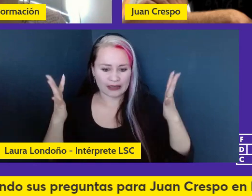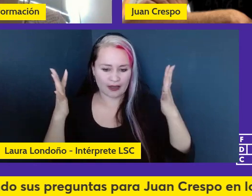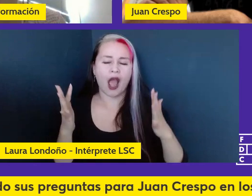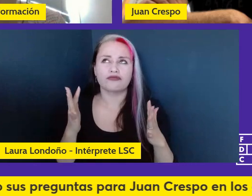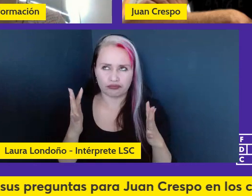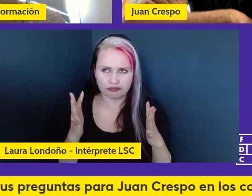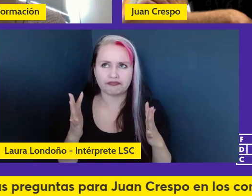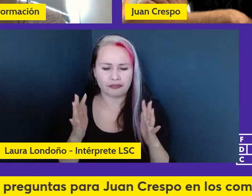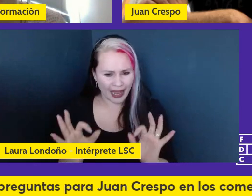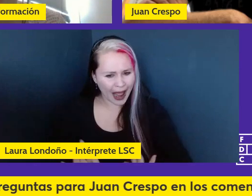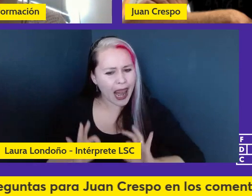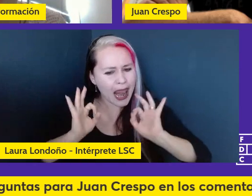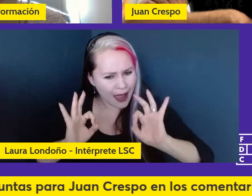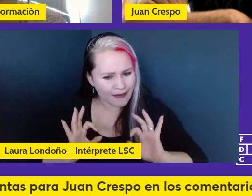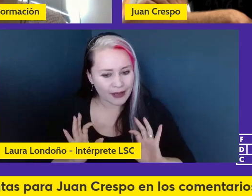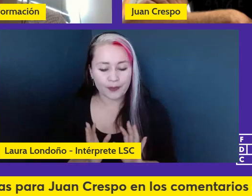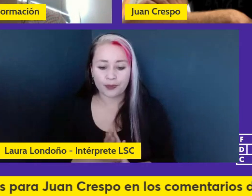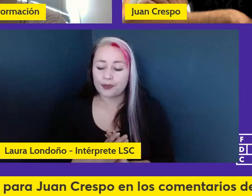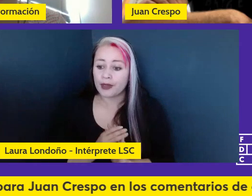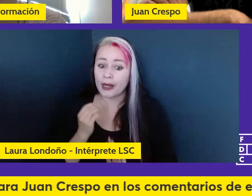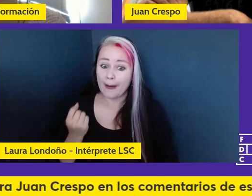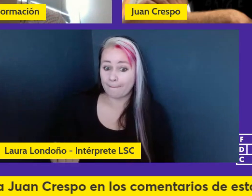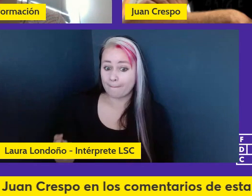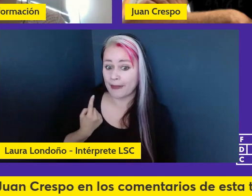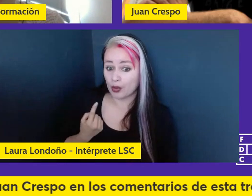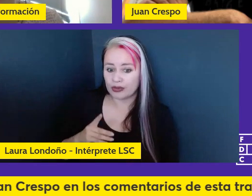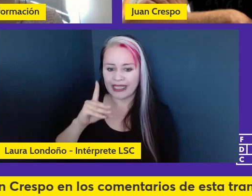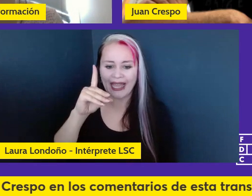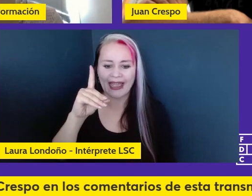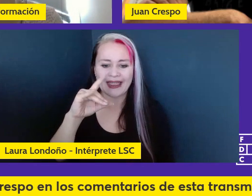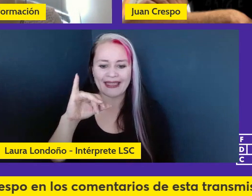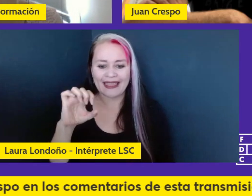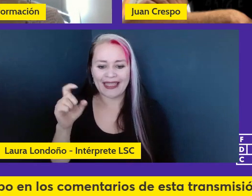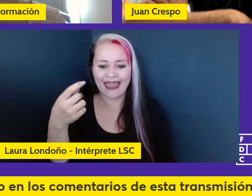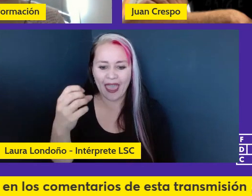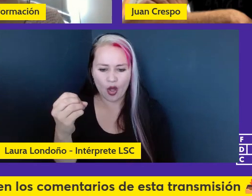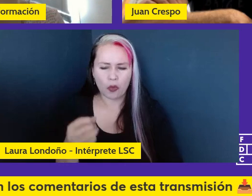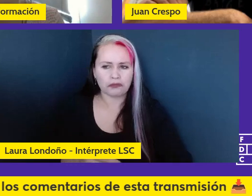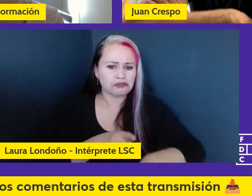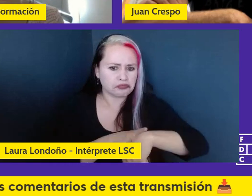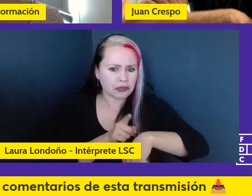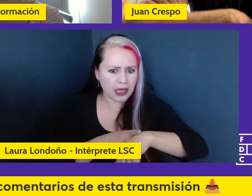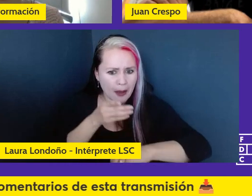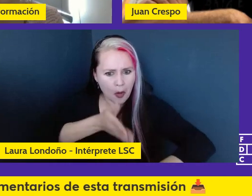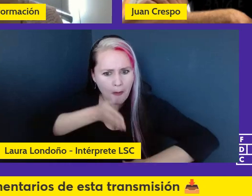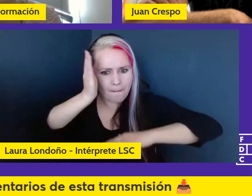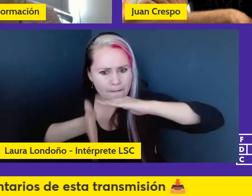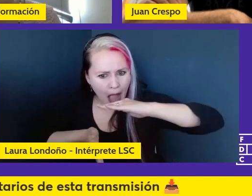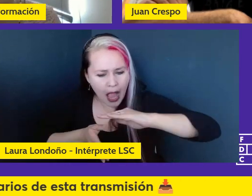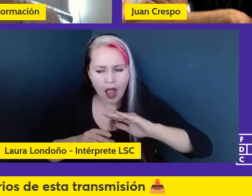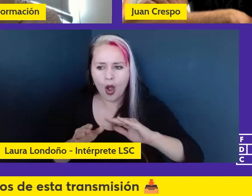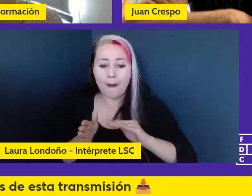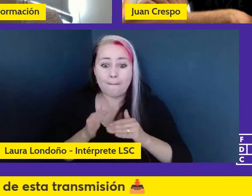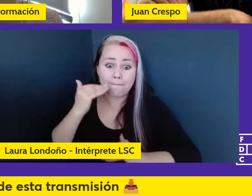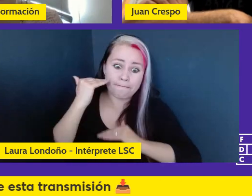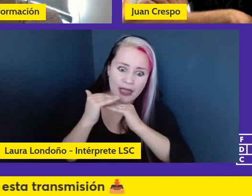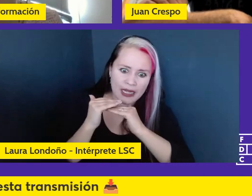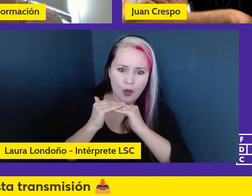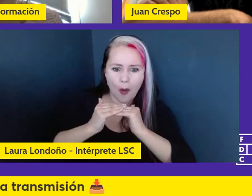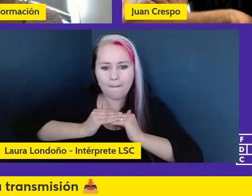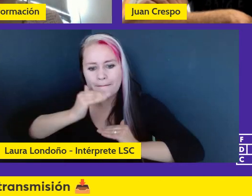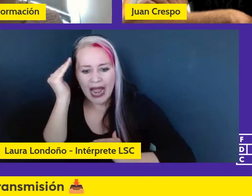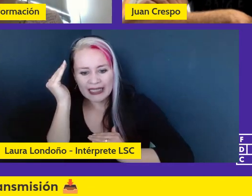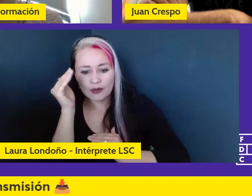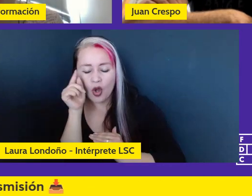es clave. Nos está preguntando en este momento Diego Fernando si hay algún tiempo límite mínimo y máximo para esa ruta